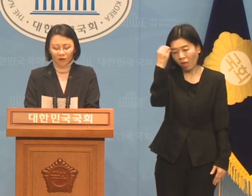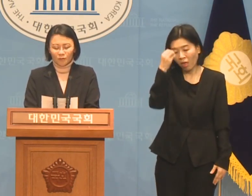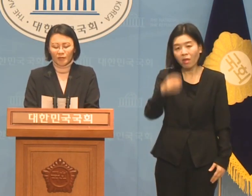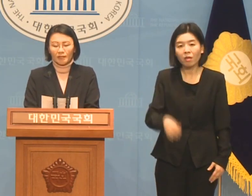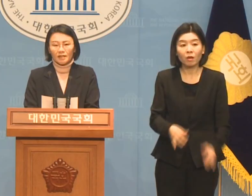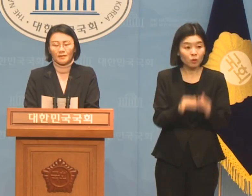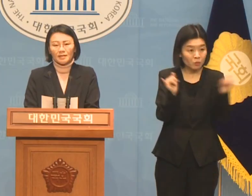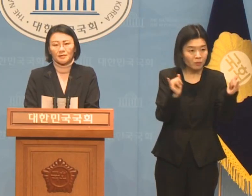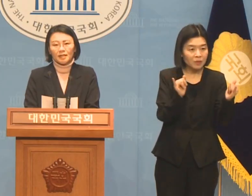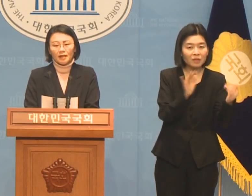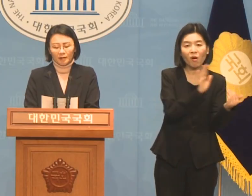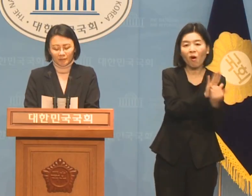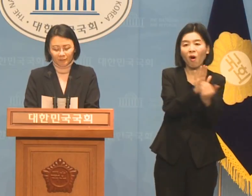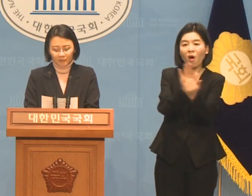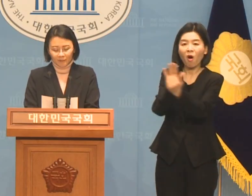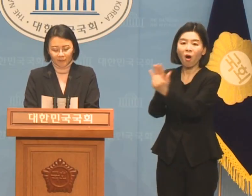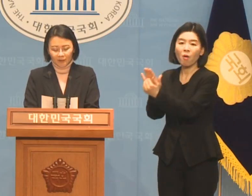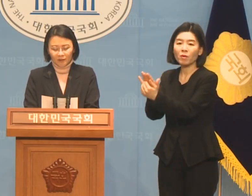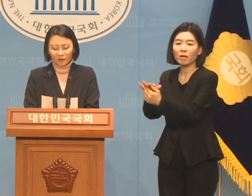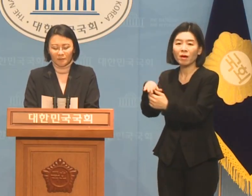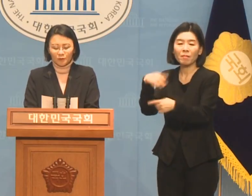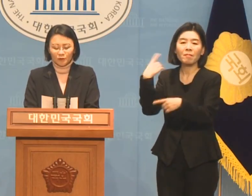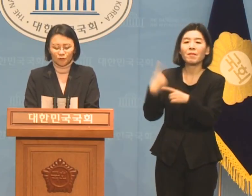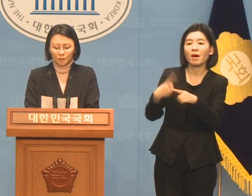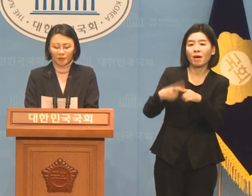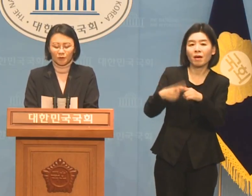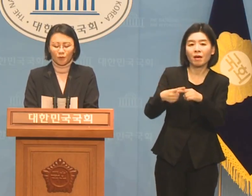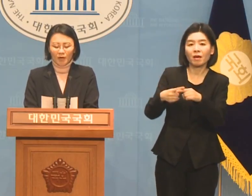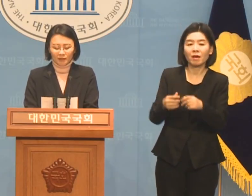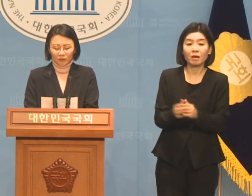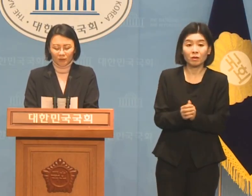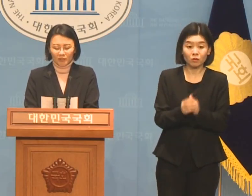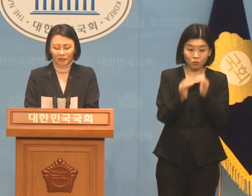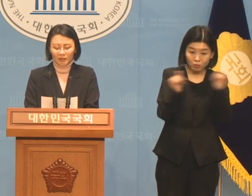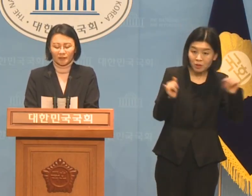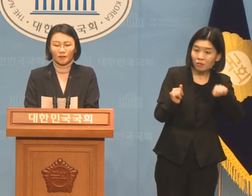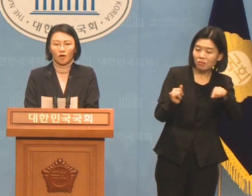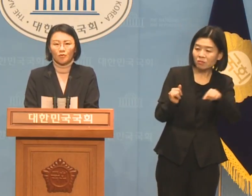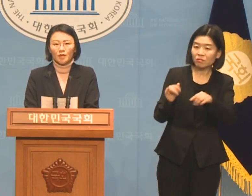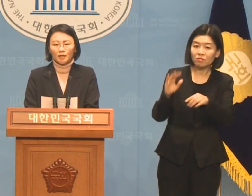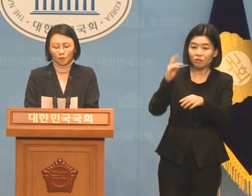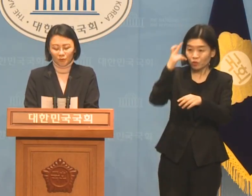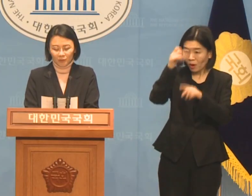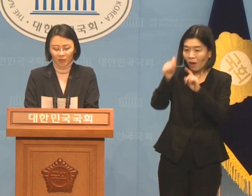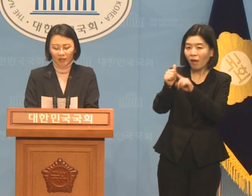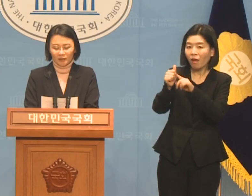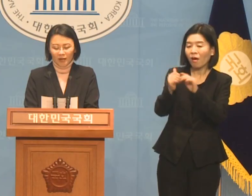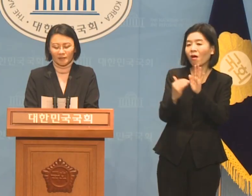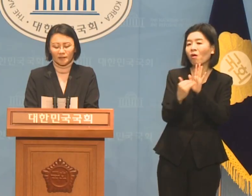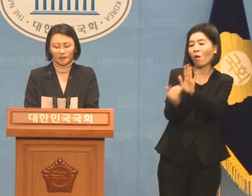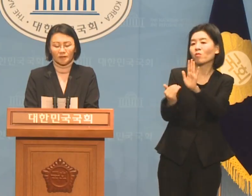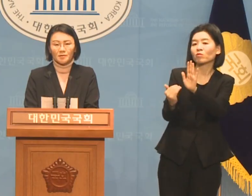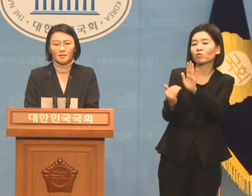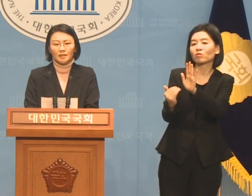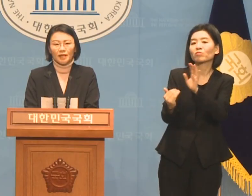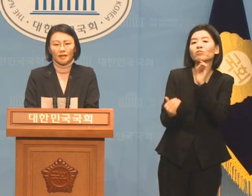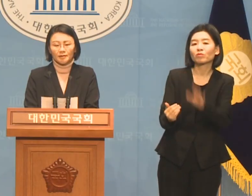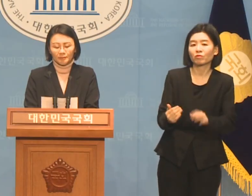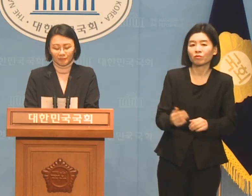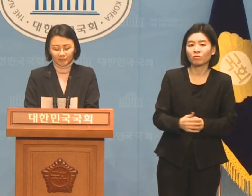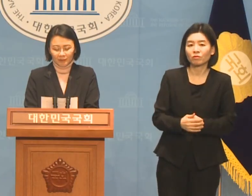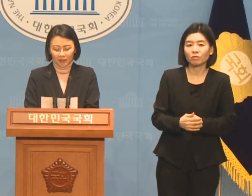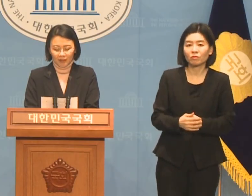노골적 거부의 다름 아닙니다. 그렇다면 우리 국민 또한 권한대행을 거부할 도리 외에 다른 길은